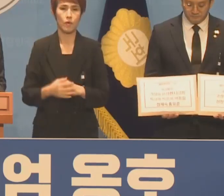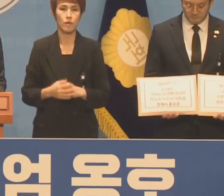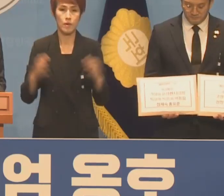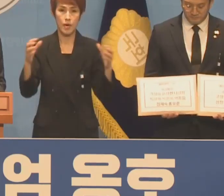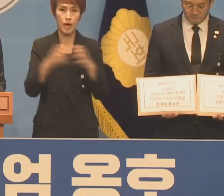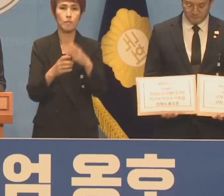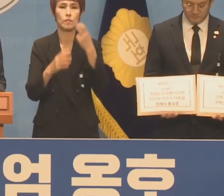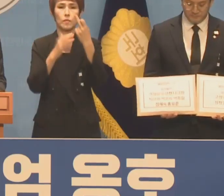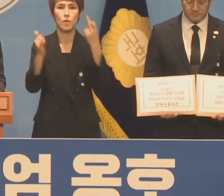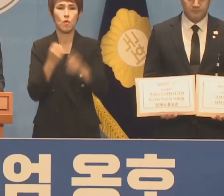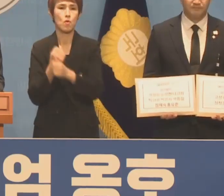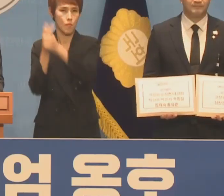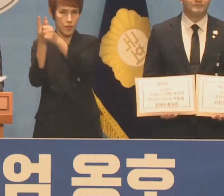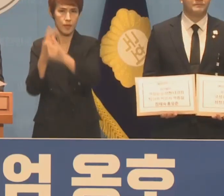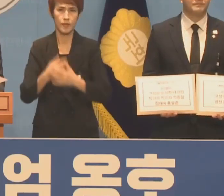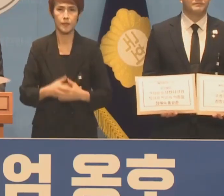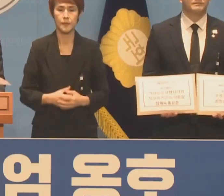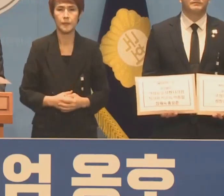12명을 고발합니다.